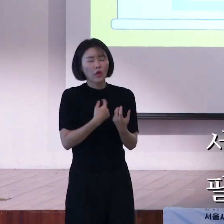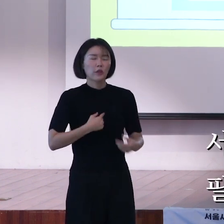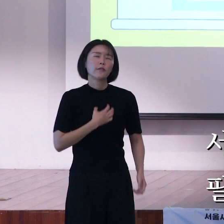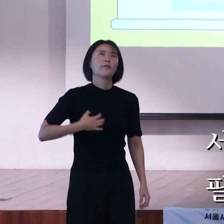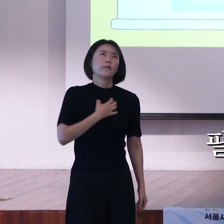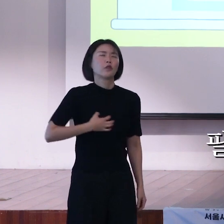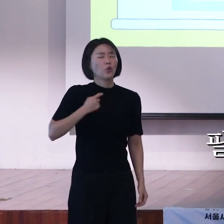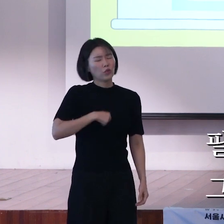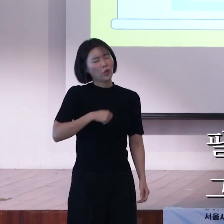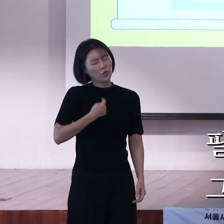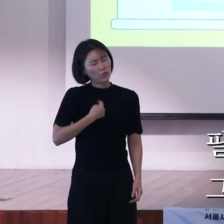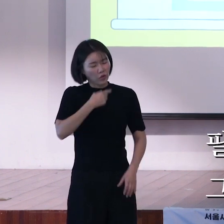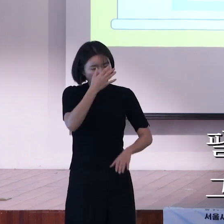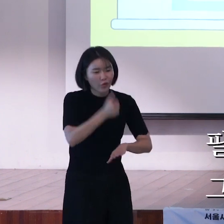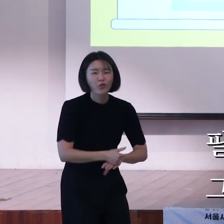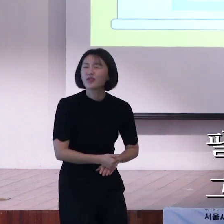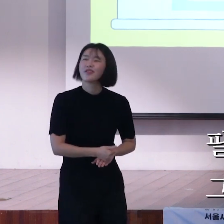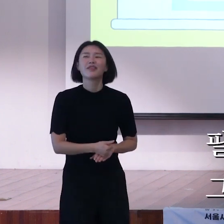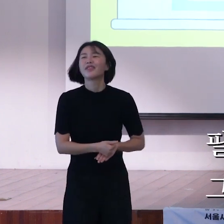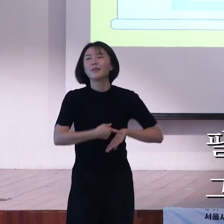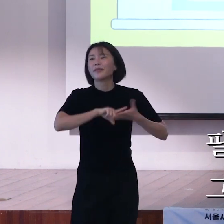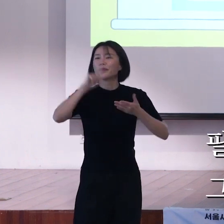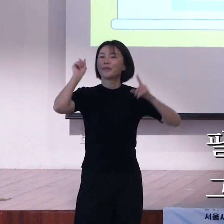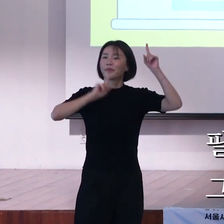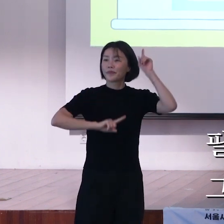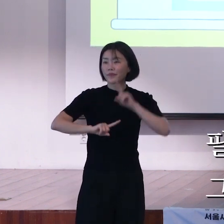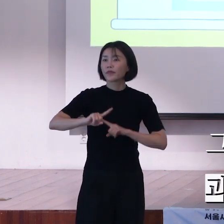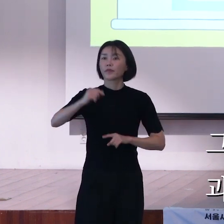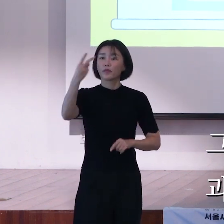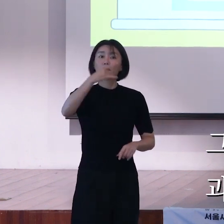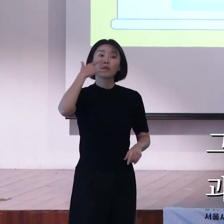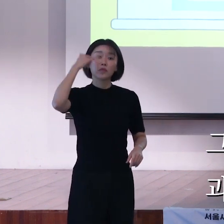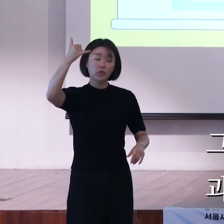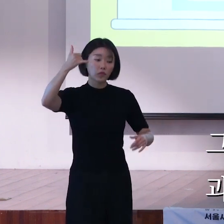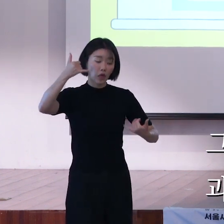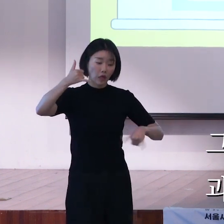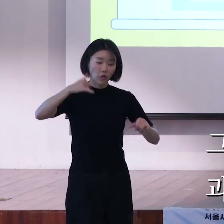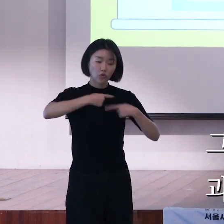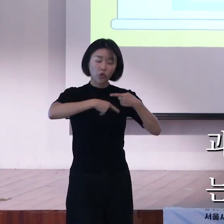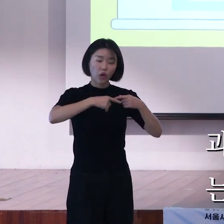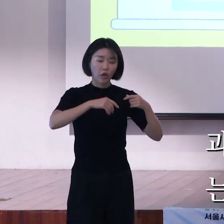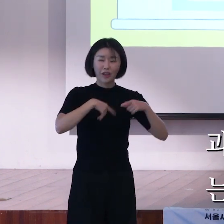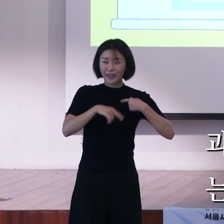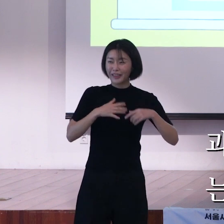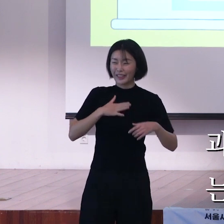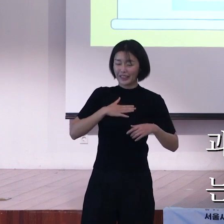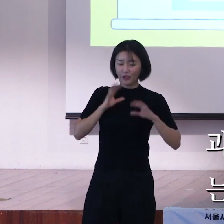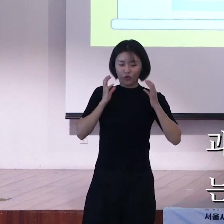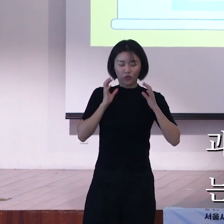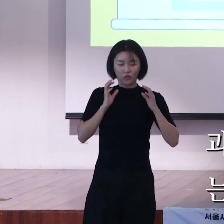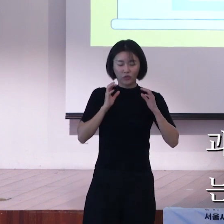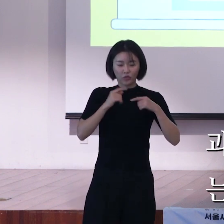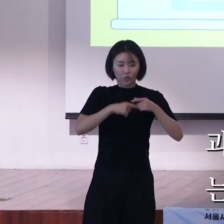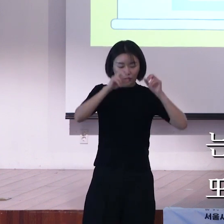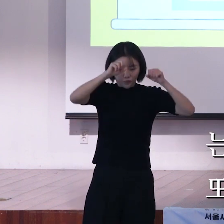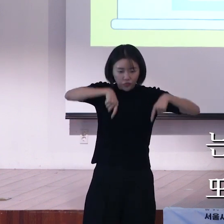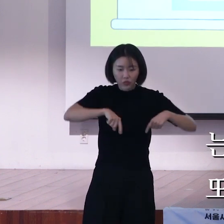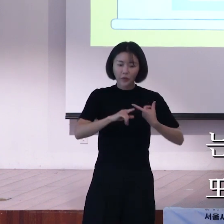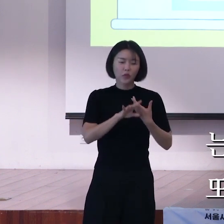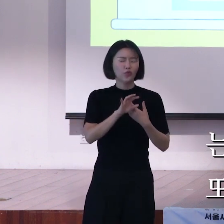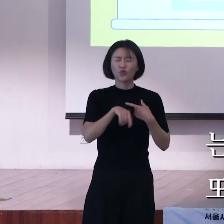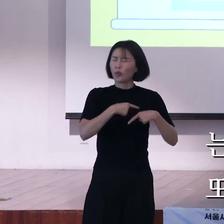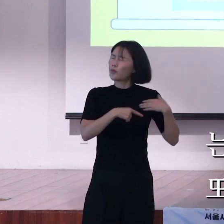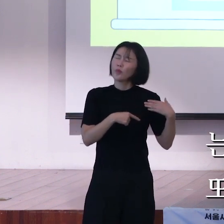생각합니다. 그리고 또 수어로 부모님과 소통이 되지 않을 때에는 부모에 대한 의존도가 또 떨어진다고 생각을